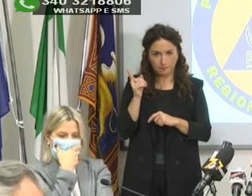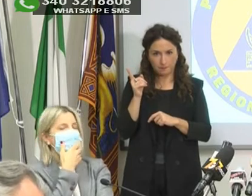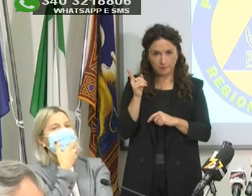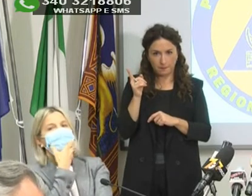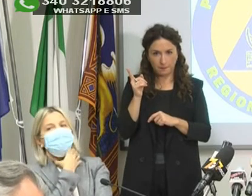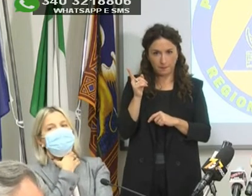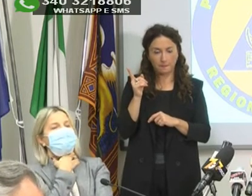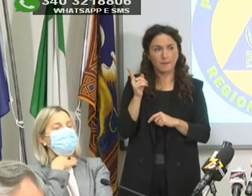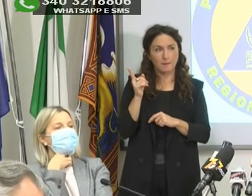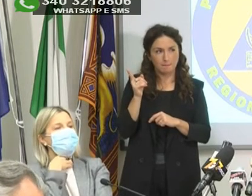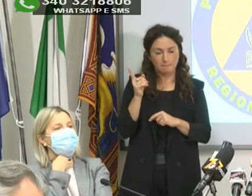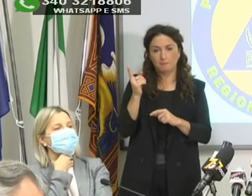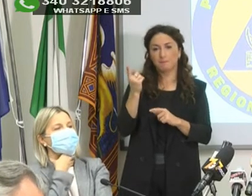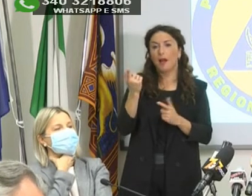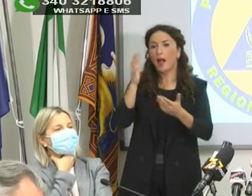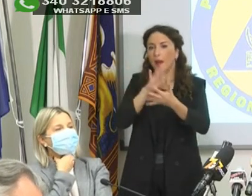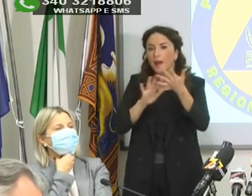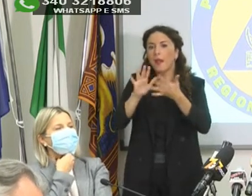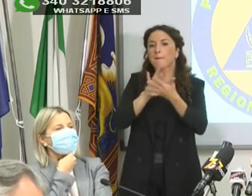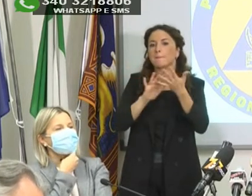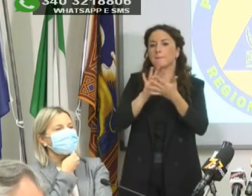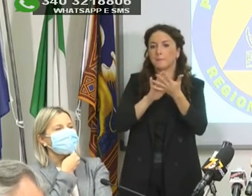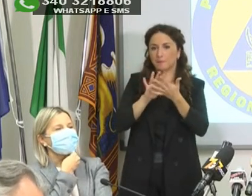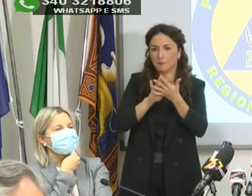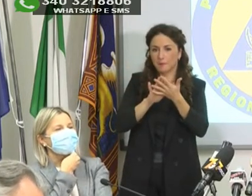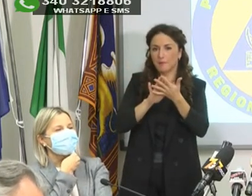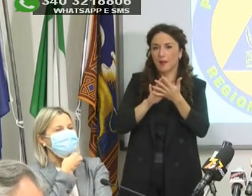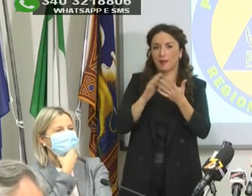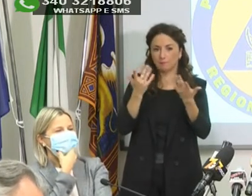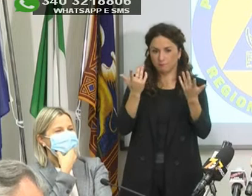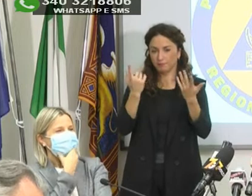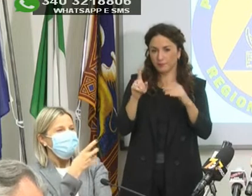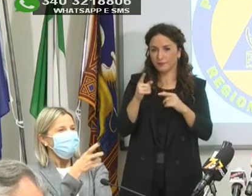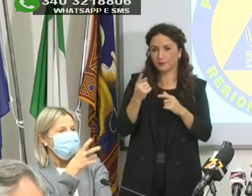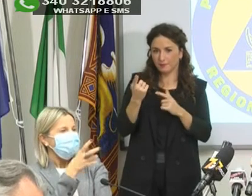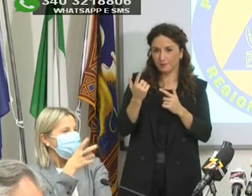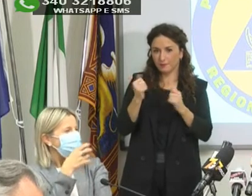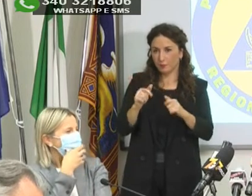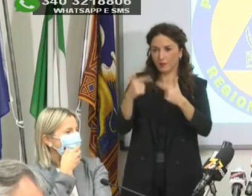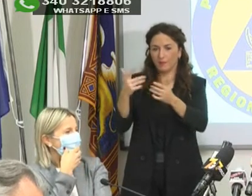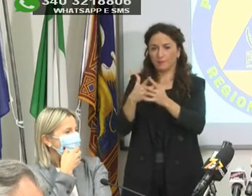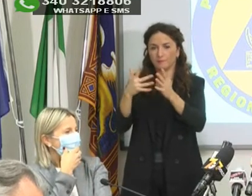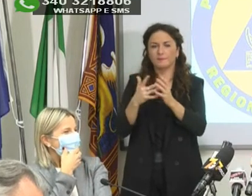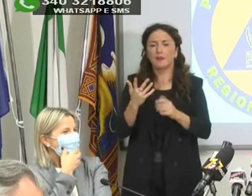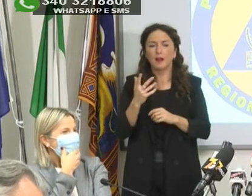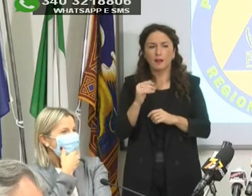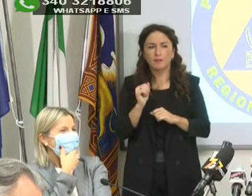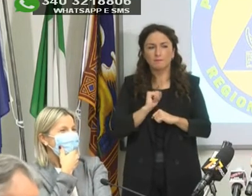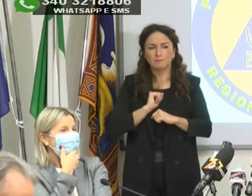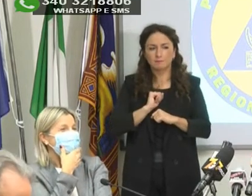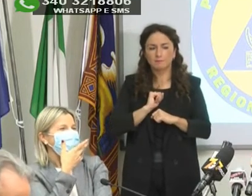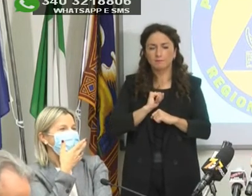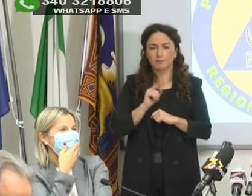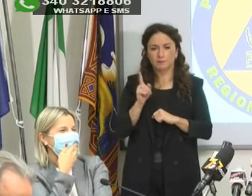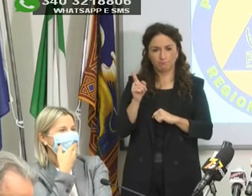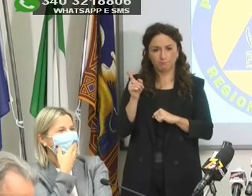e lì si è fregato. E anche la nebbia. E le nebbie, dicevo la foschia, si intendeva la nebbia. Però penso fosse Wellington, perché